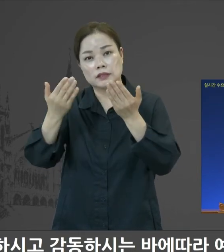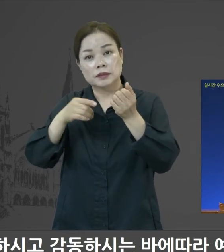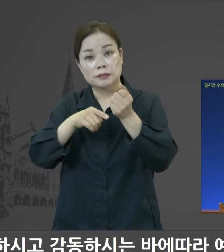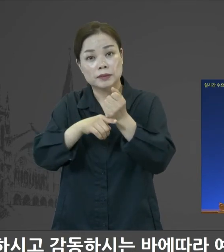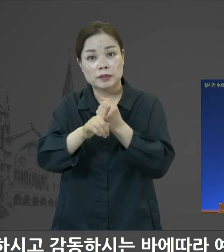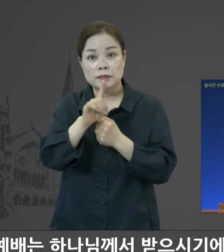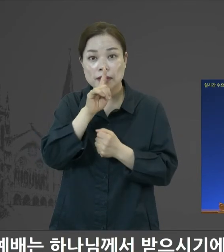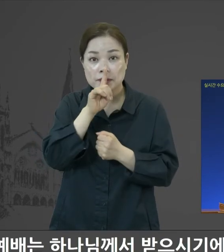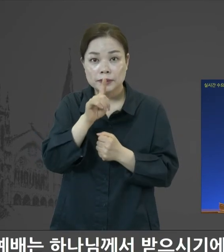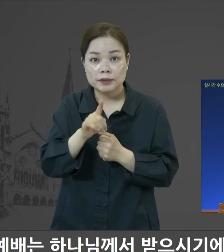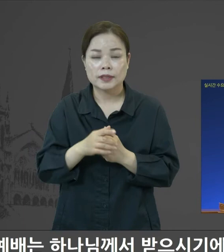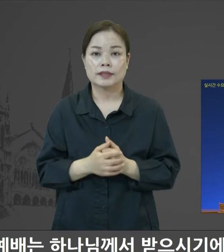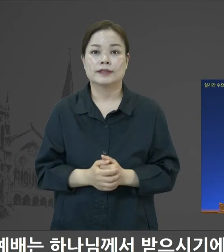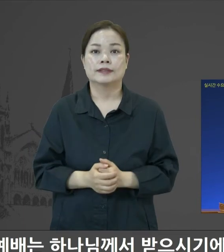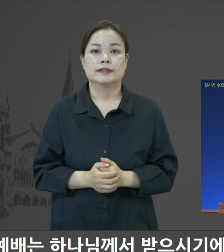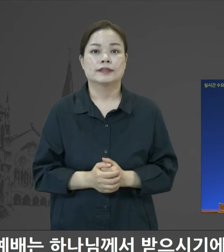의미합니다.